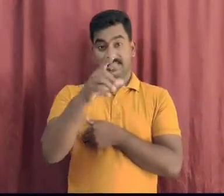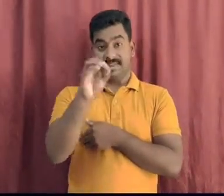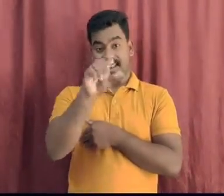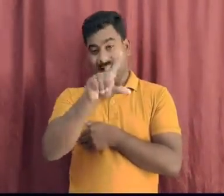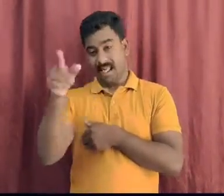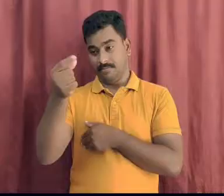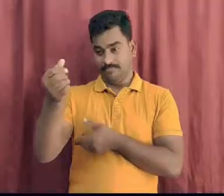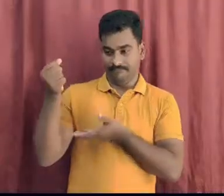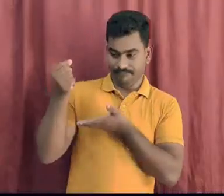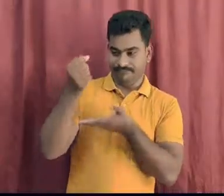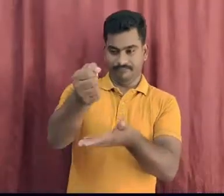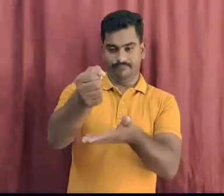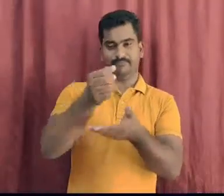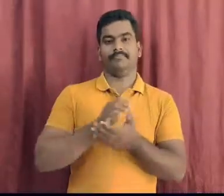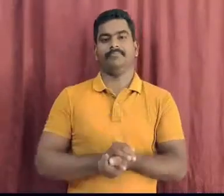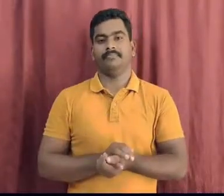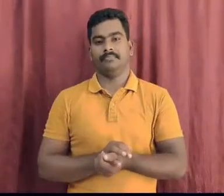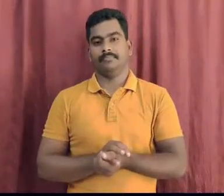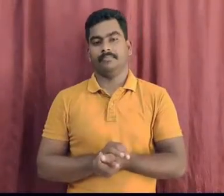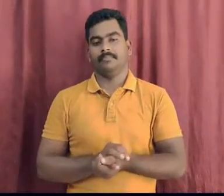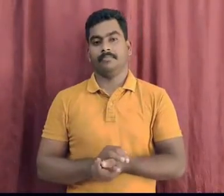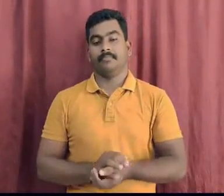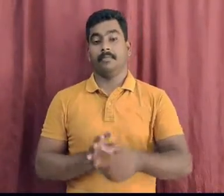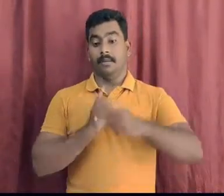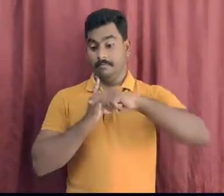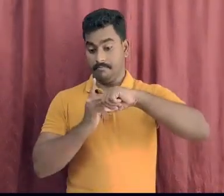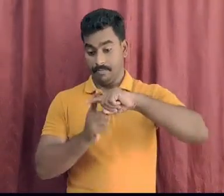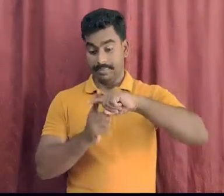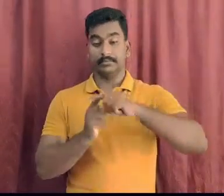9,70,00,000 രൂപയുടെ സഹായം മുഖ്യമന്ത്രി പ്രഖ്യാപിച്ചു.